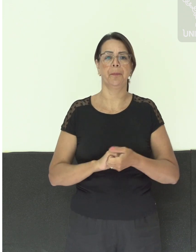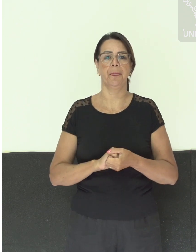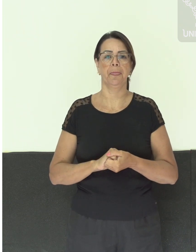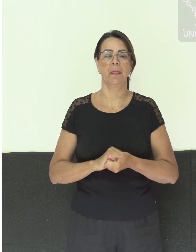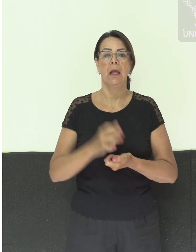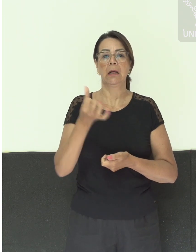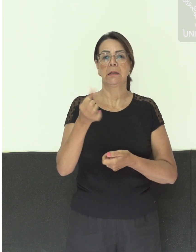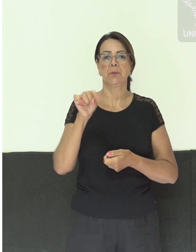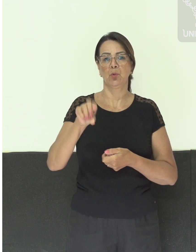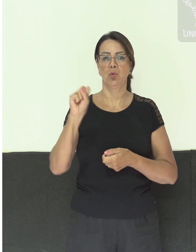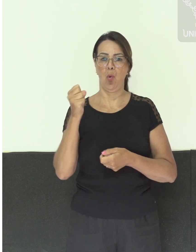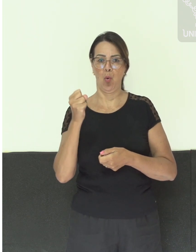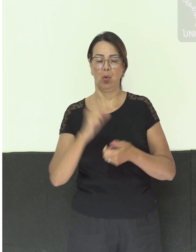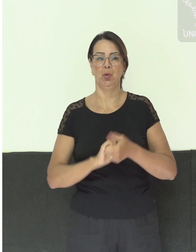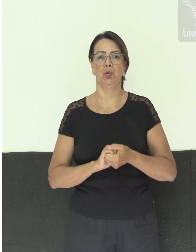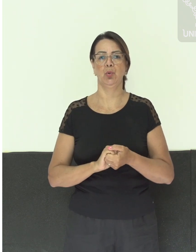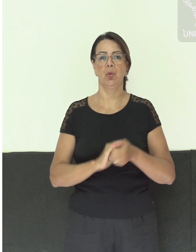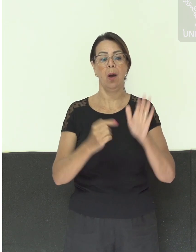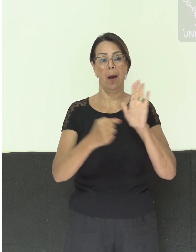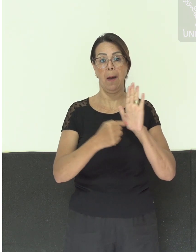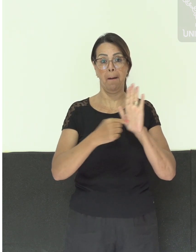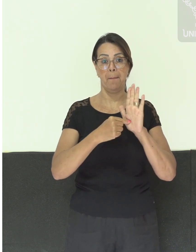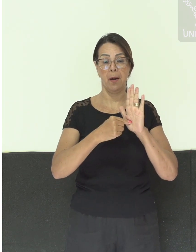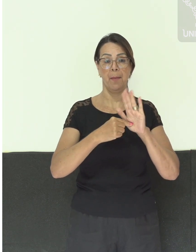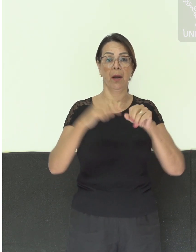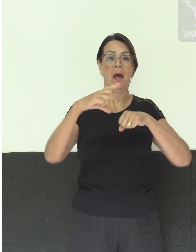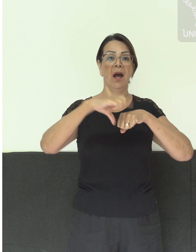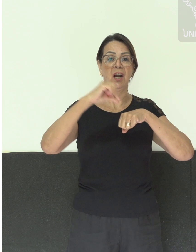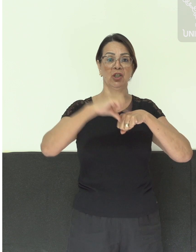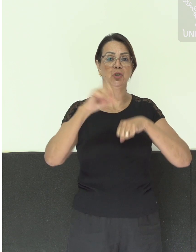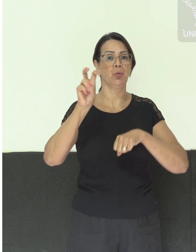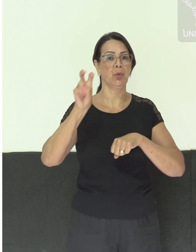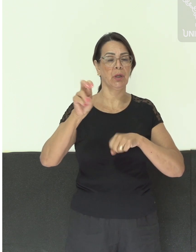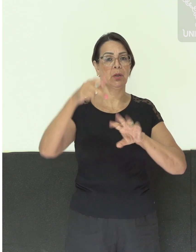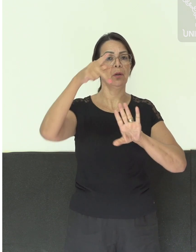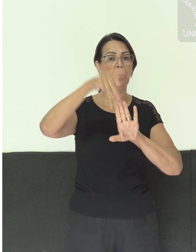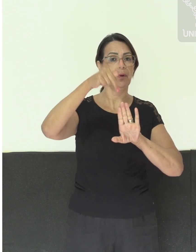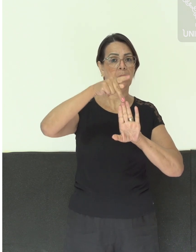no primeiro do artigo 5º da Portaria Normativa número